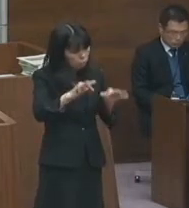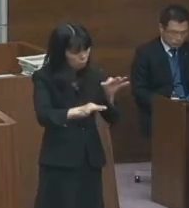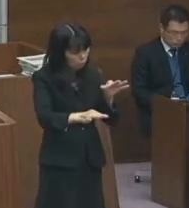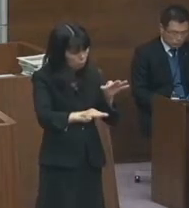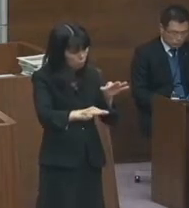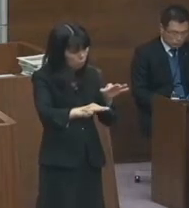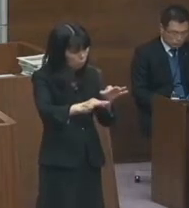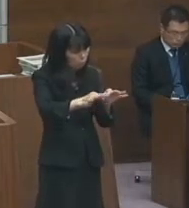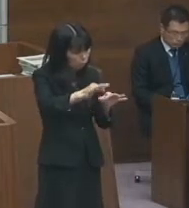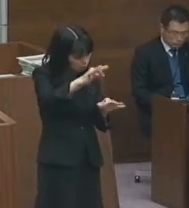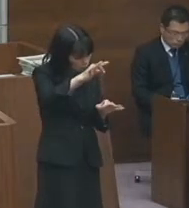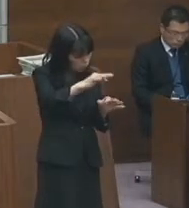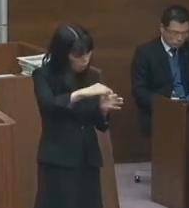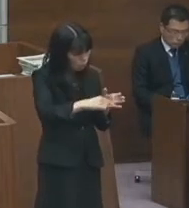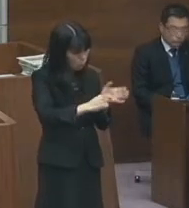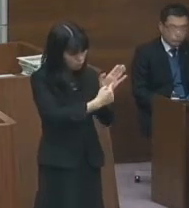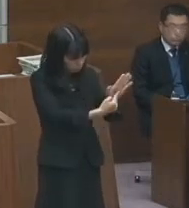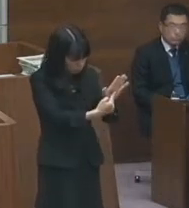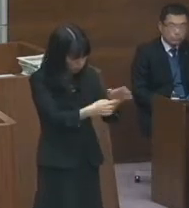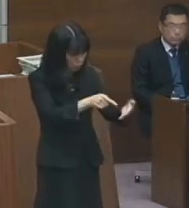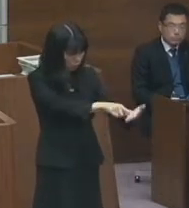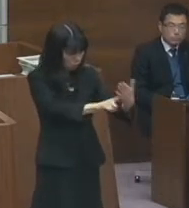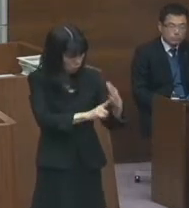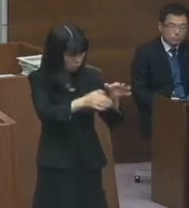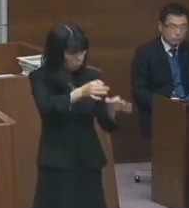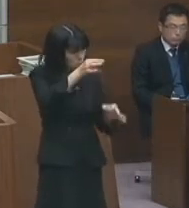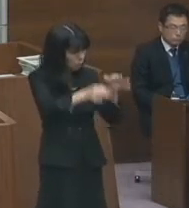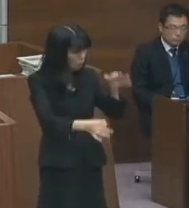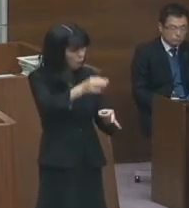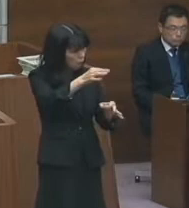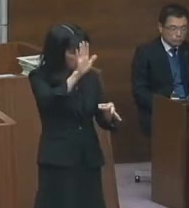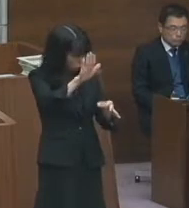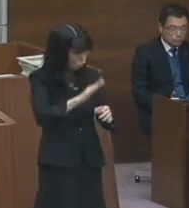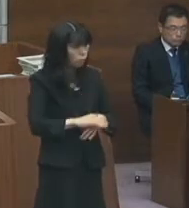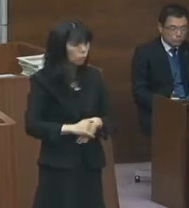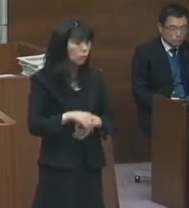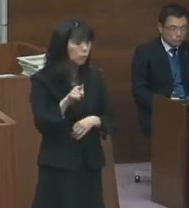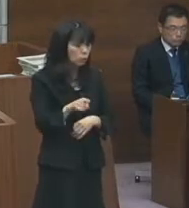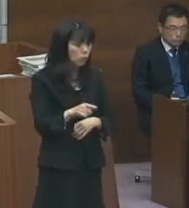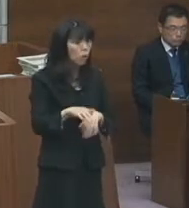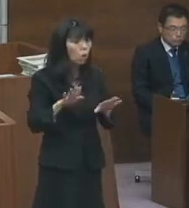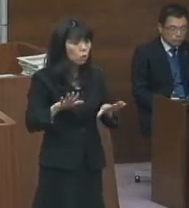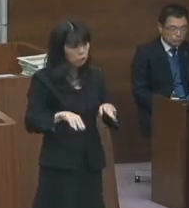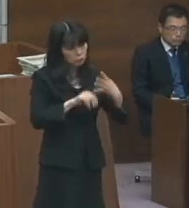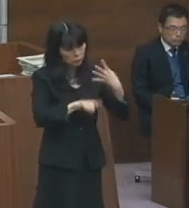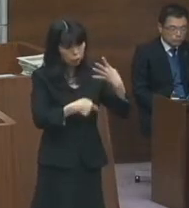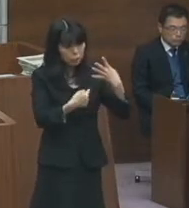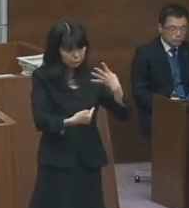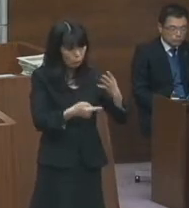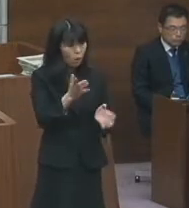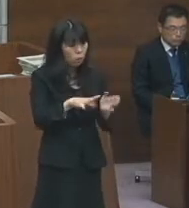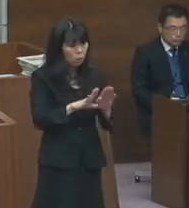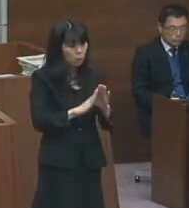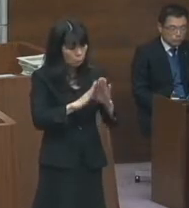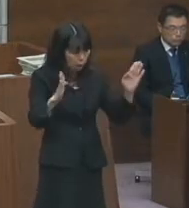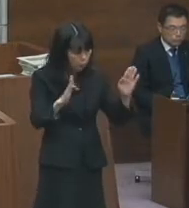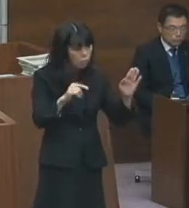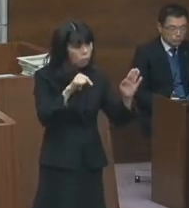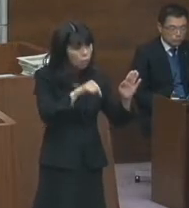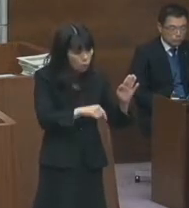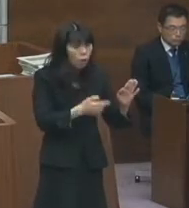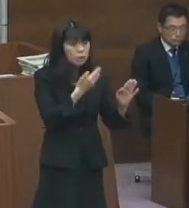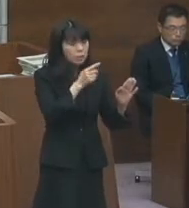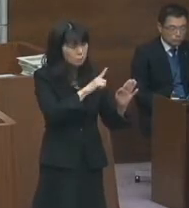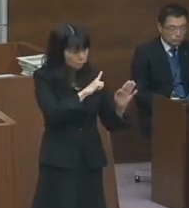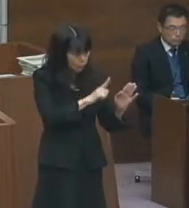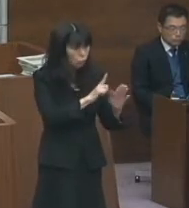大きなものとなっております。しかしながら、本年4月1日の保育所開園は最優先課題であり